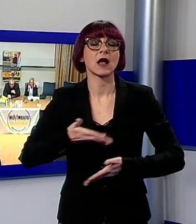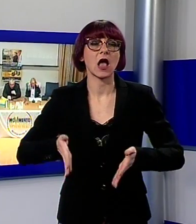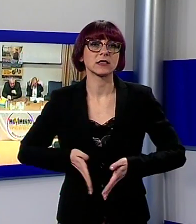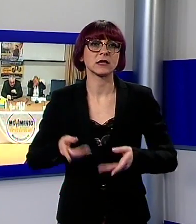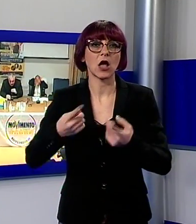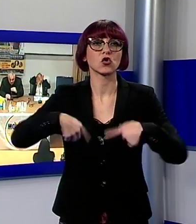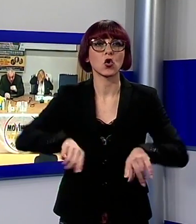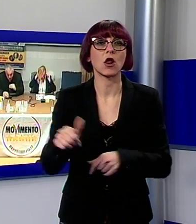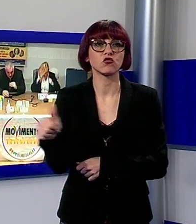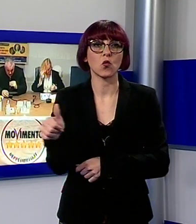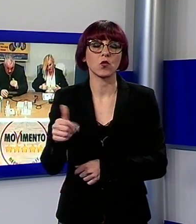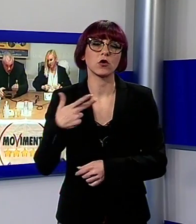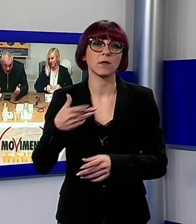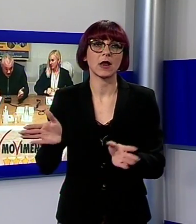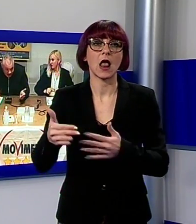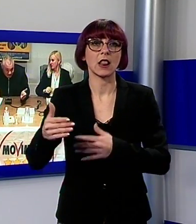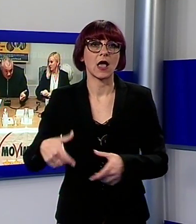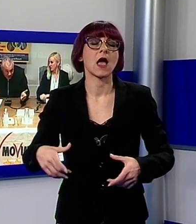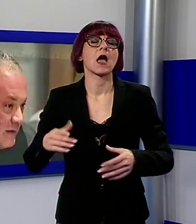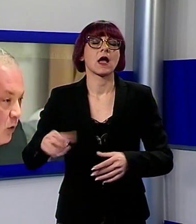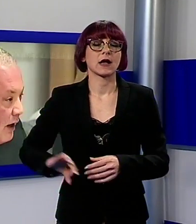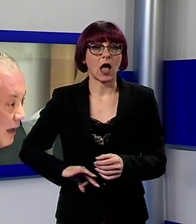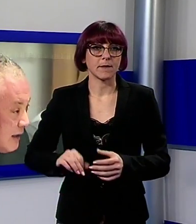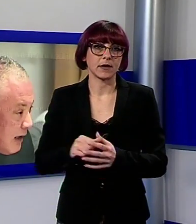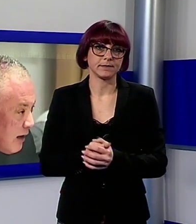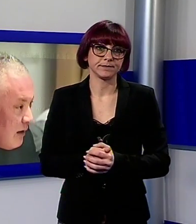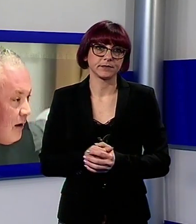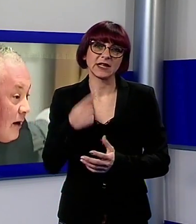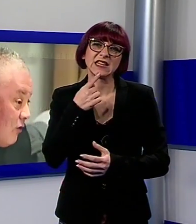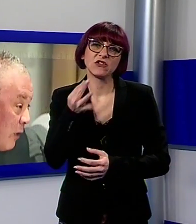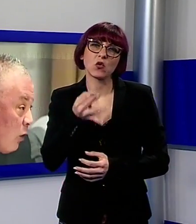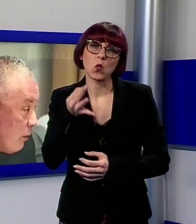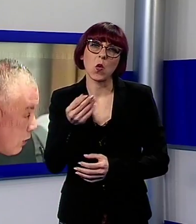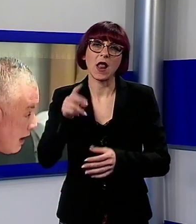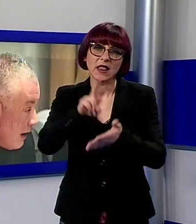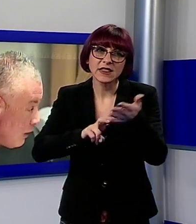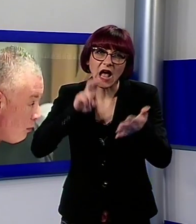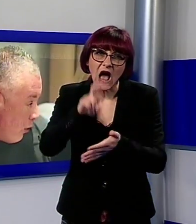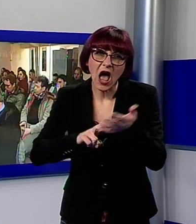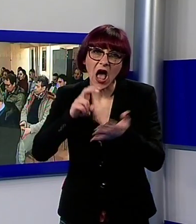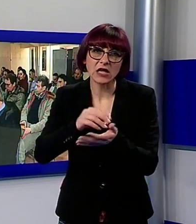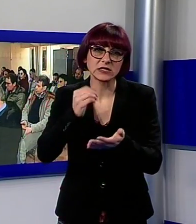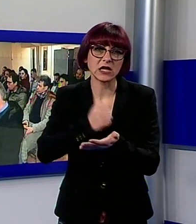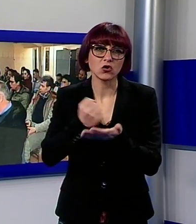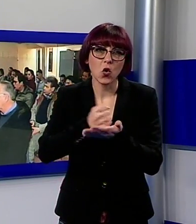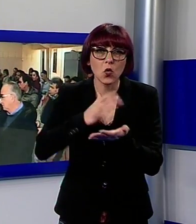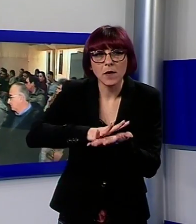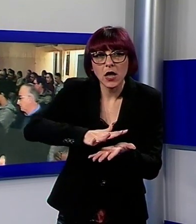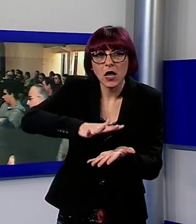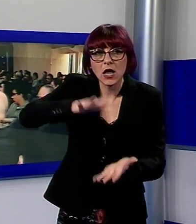ha sottolineato quanto tasse e burocrazia in Italia stiano bloccando la forza di tanti piccoli e medi imprenditori. Sono temi che